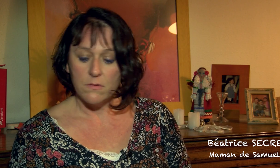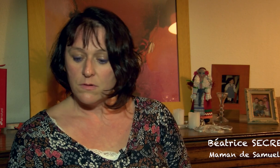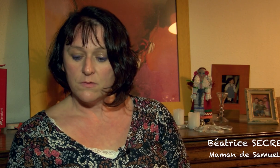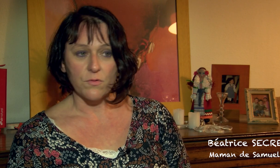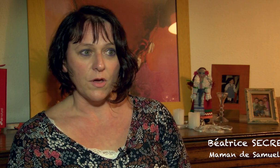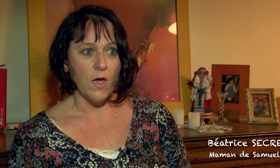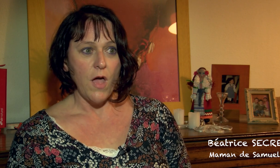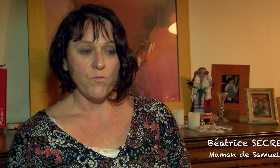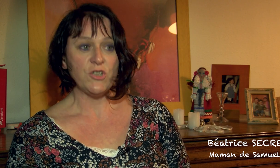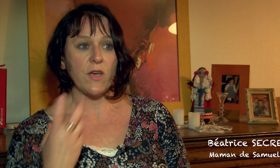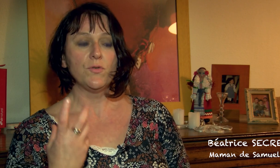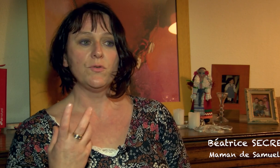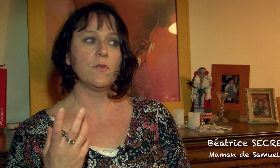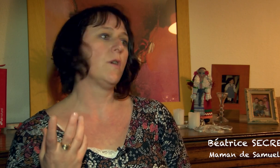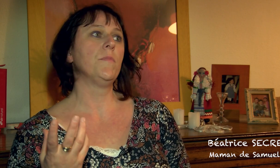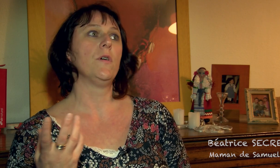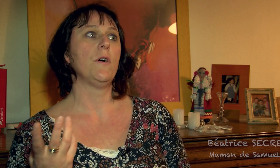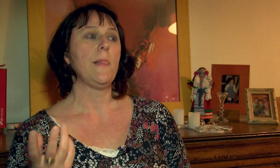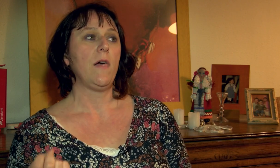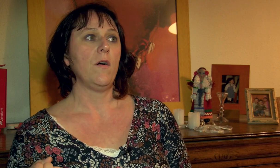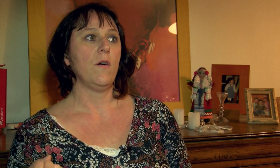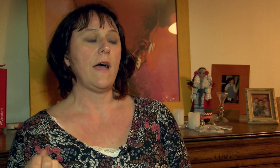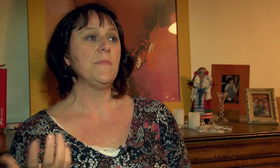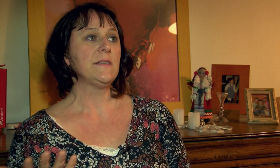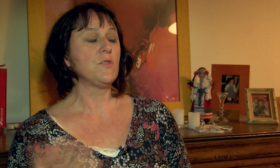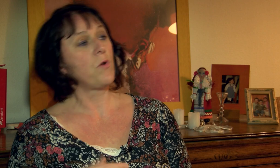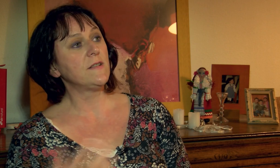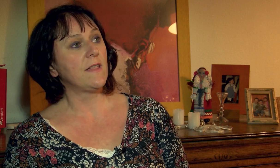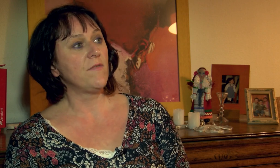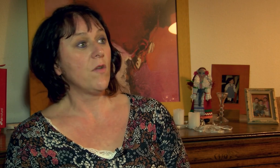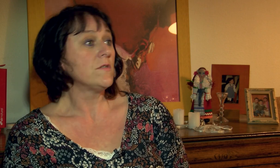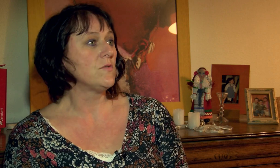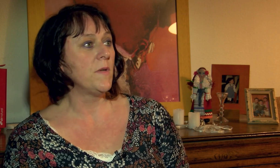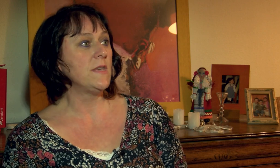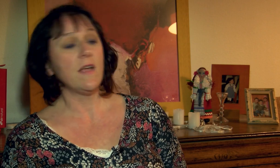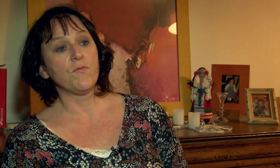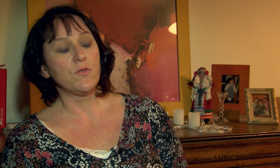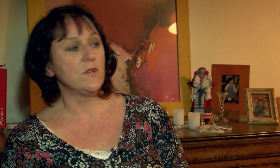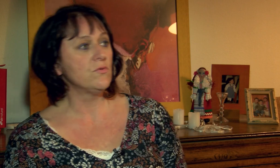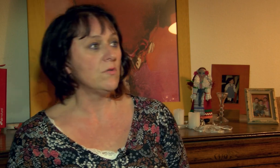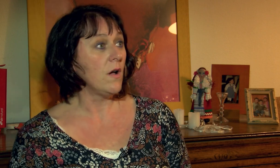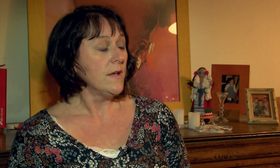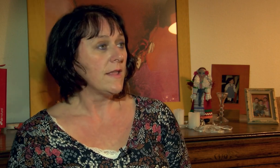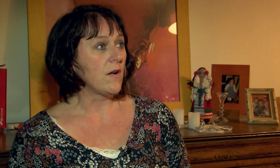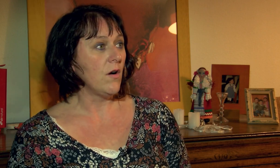» Donc moi je l'ai reçu comme un message pour elle,'était évident, c'est son métier, elle envoie tous les jours. D'accord,